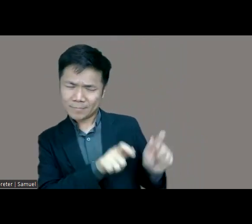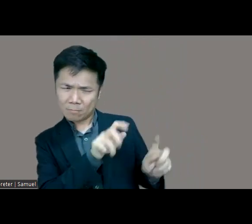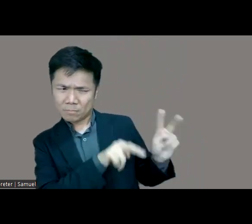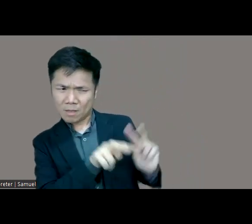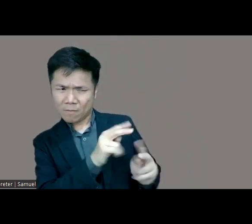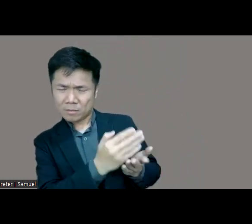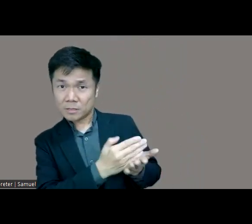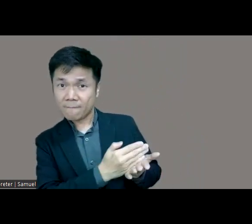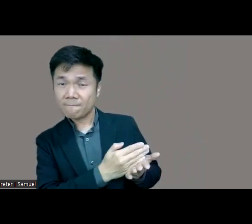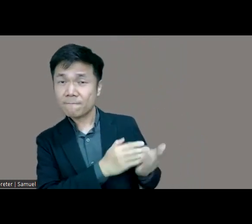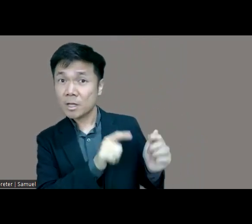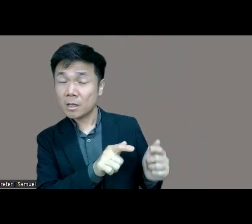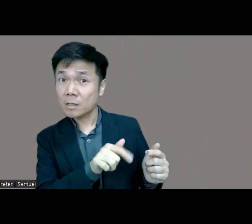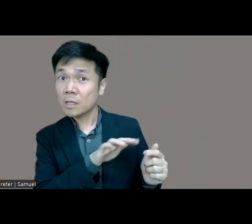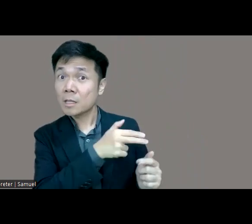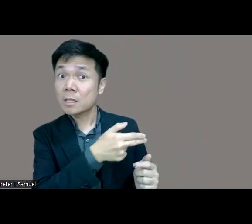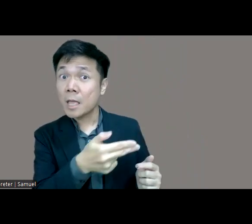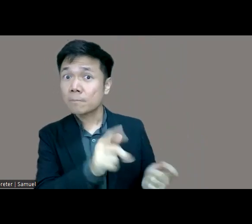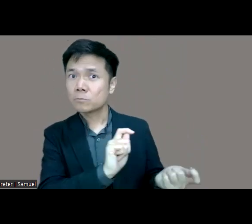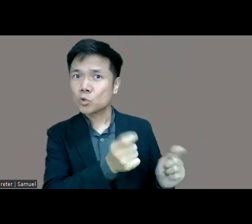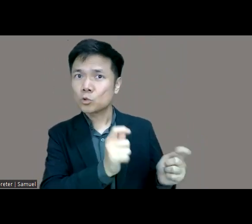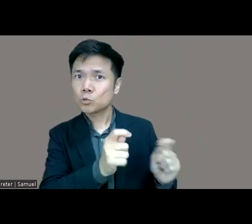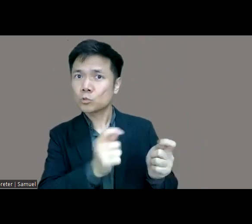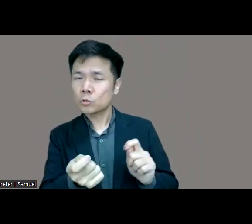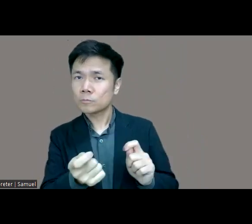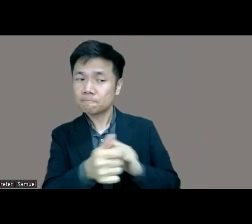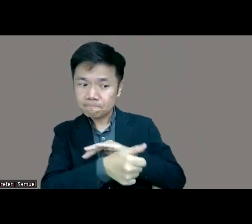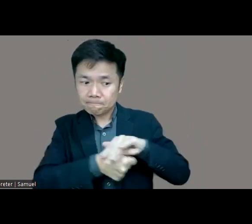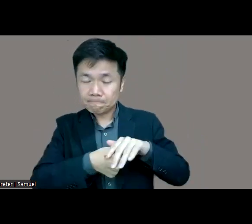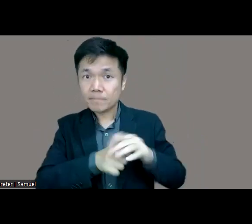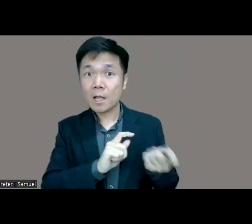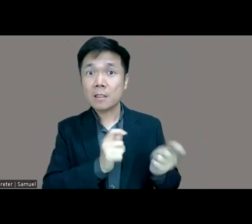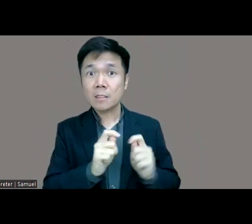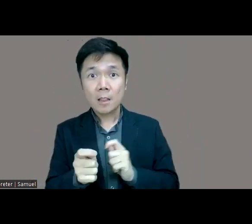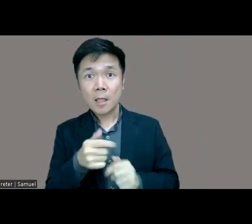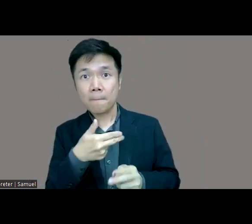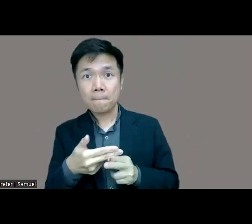la sécurité. Ah, il se présente en utilisant un autre nom.